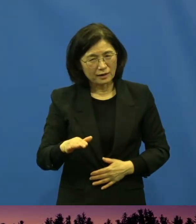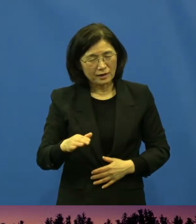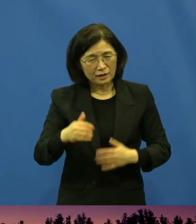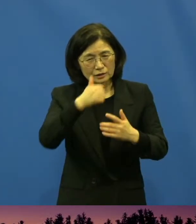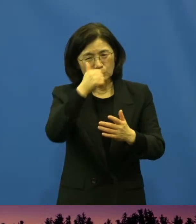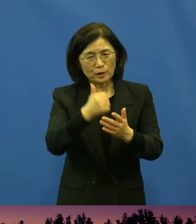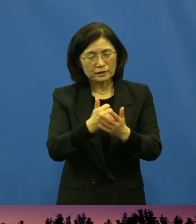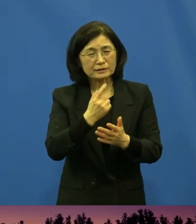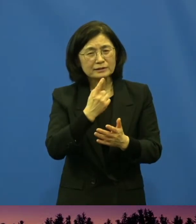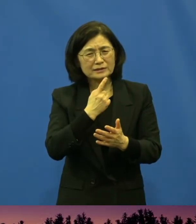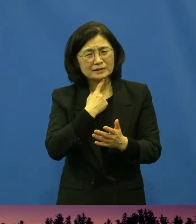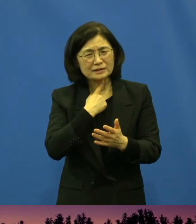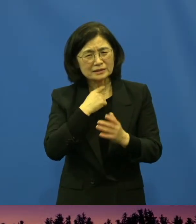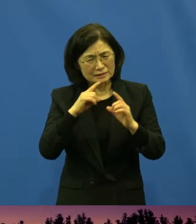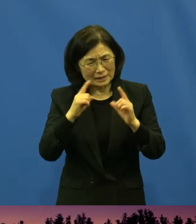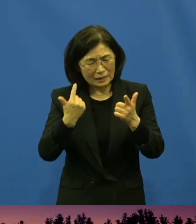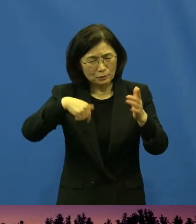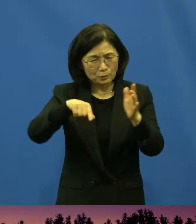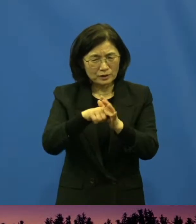넘어졌구나.